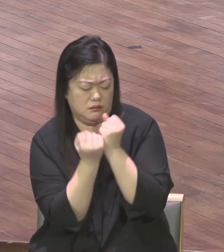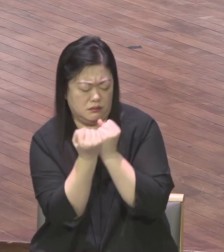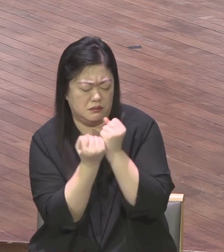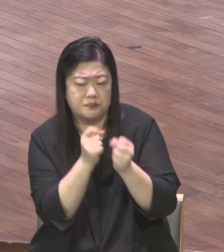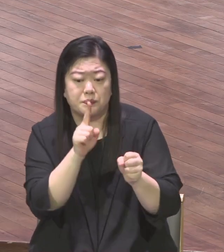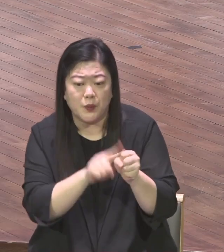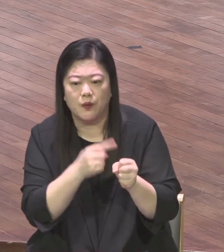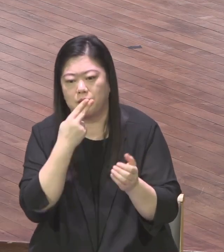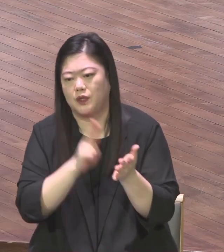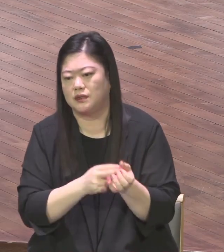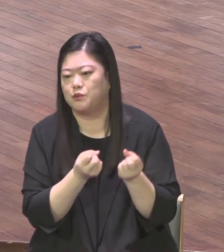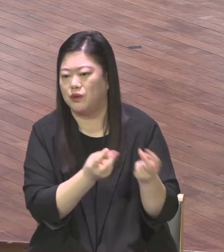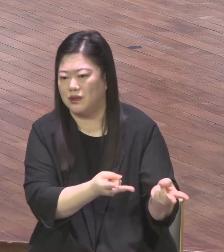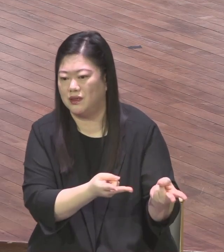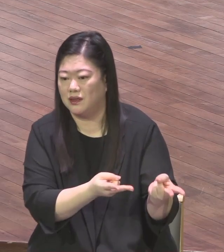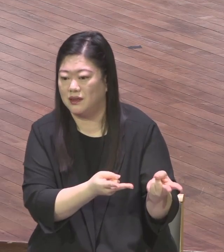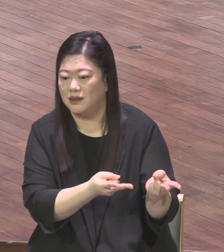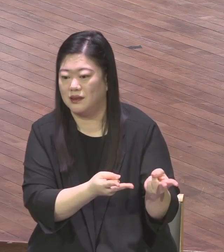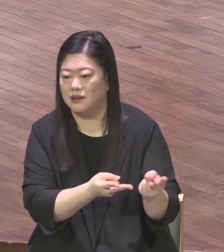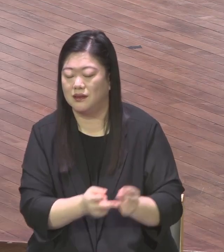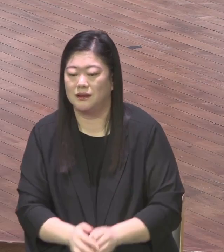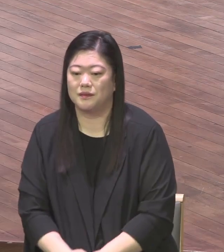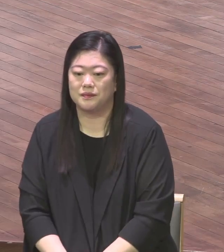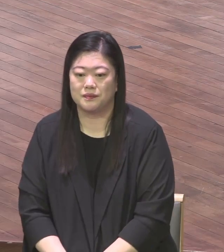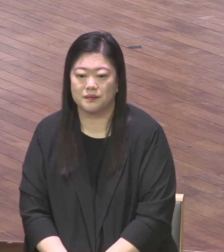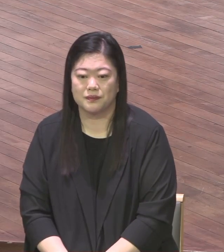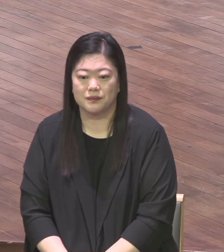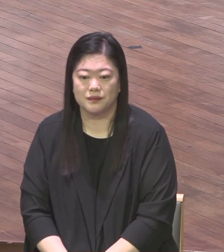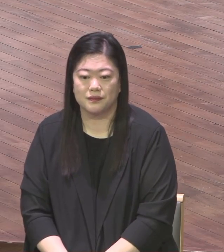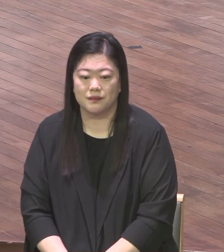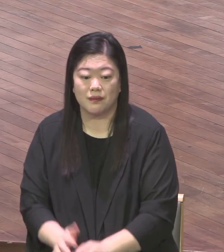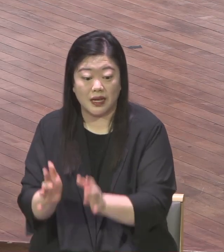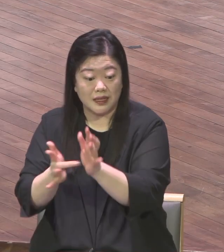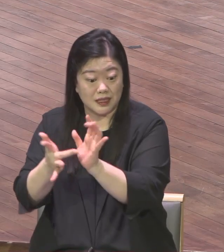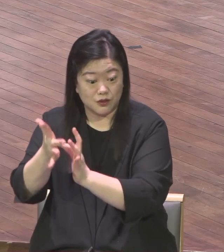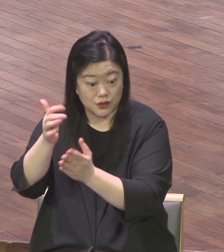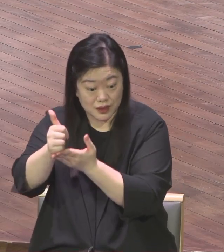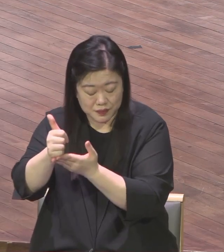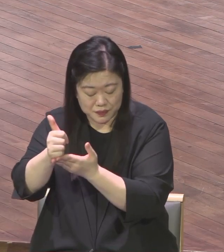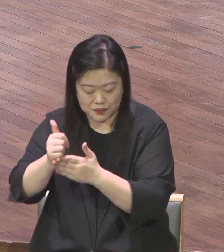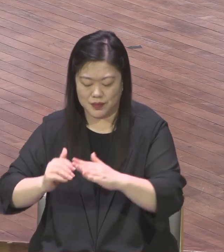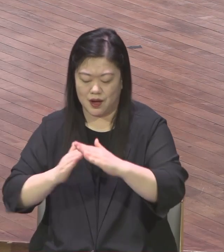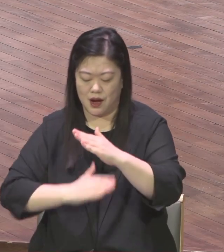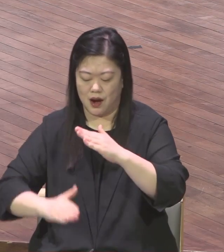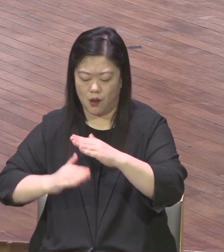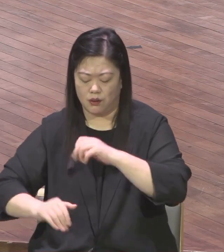것입니다. 예수님께서 이 땅에서 사역하신 공생의 기간 동안에